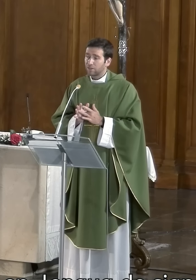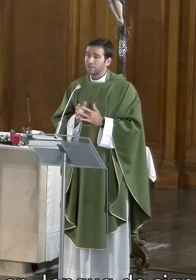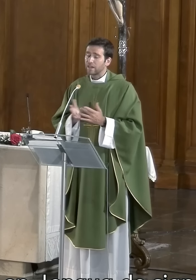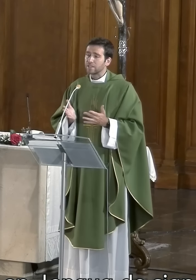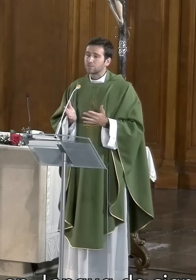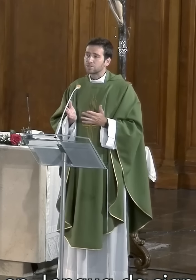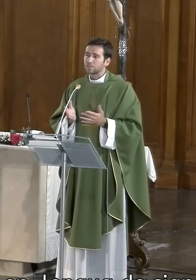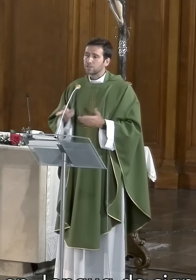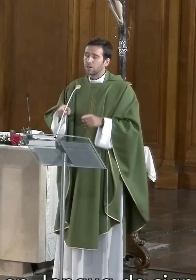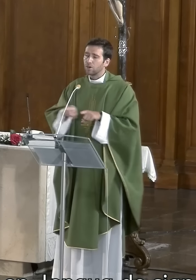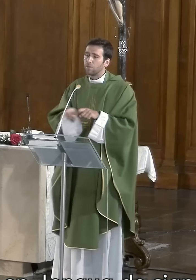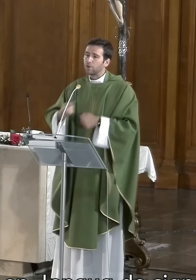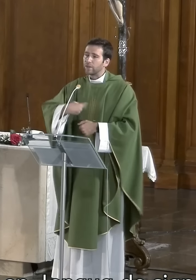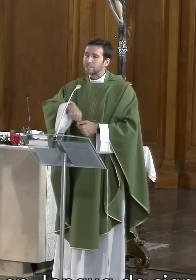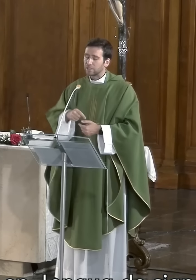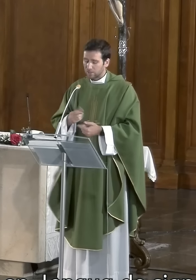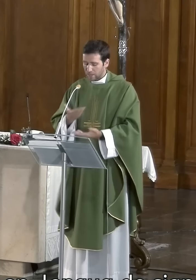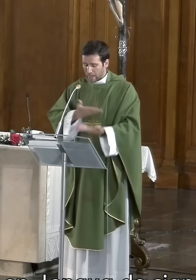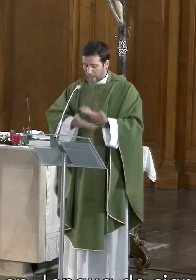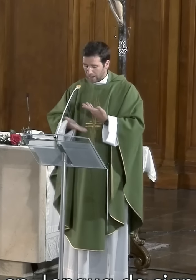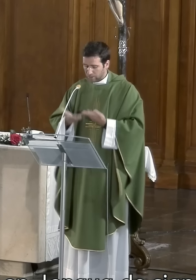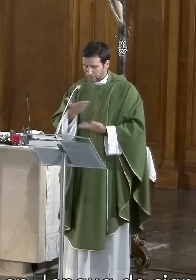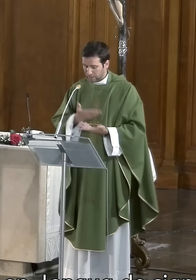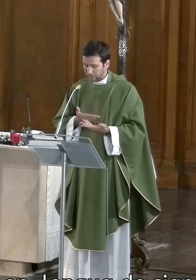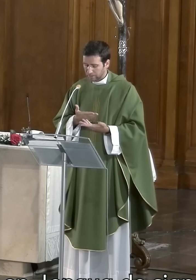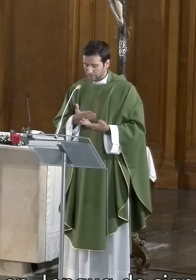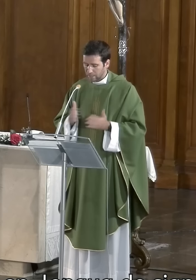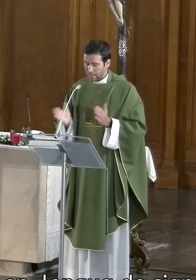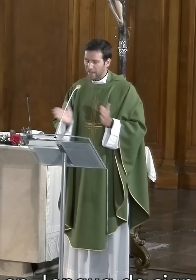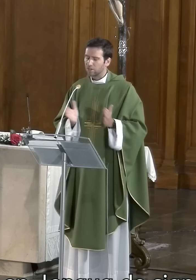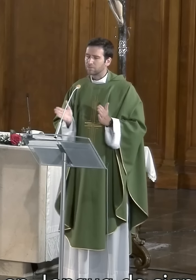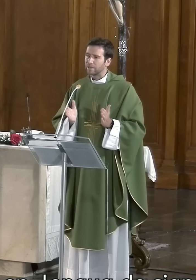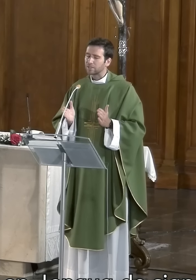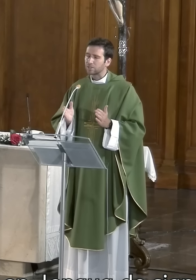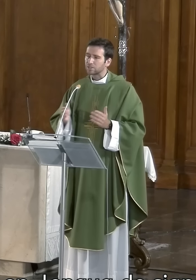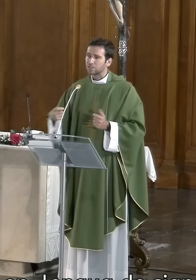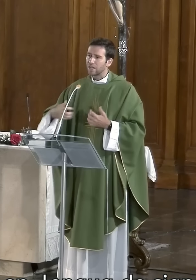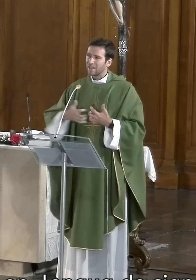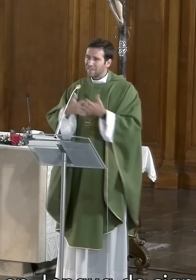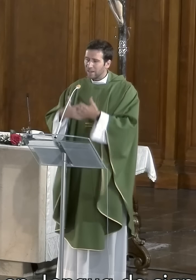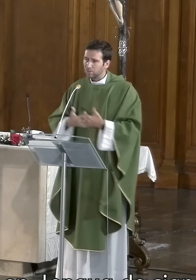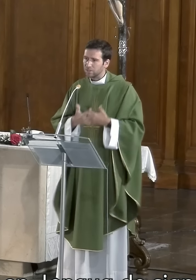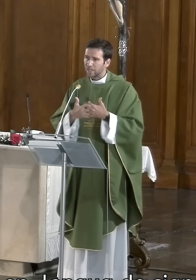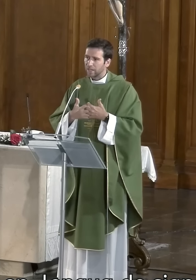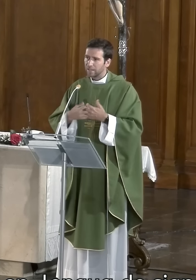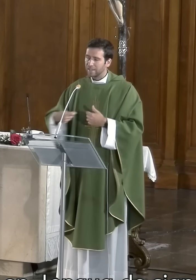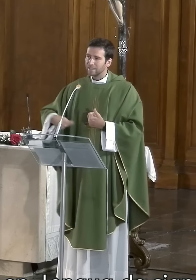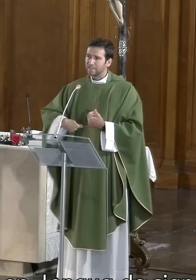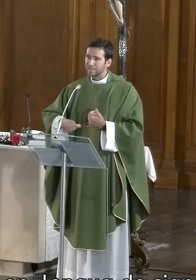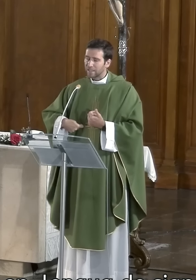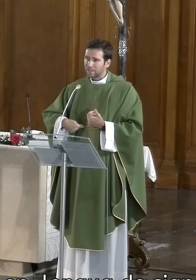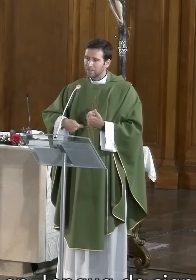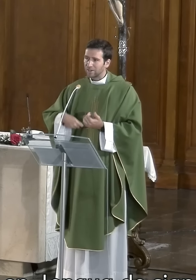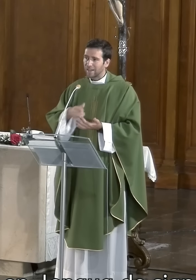Reconociendo a Jesús como nuestro auxilio en los momentos de lucha, de tentación,